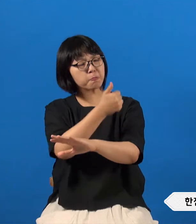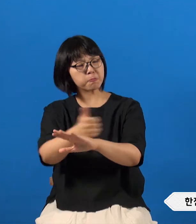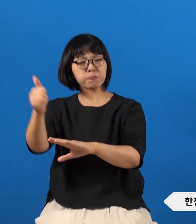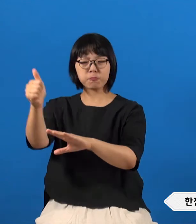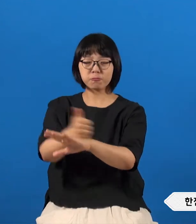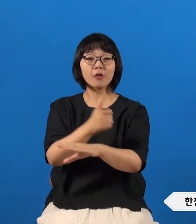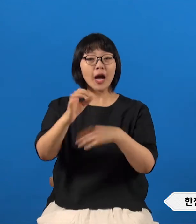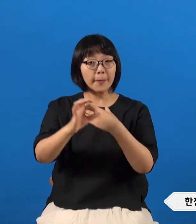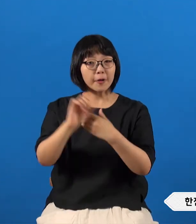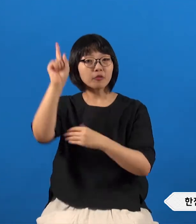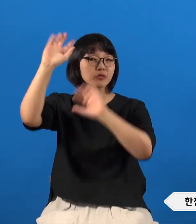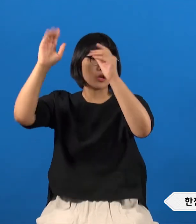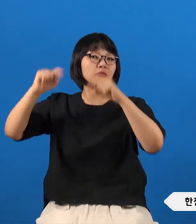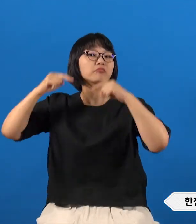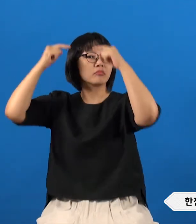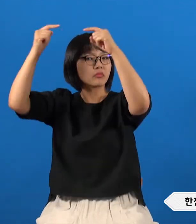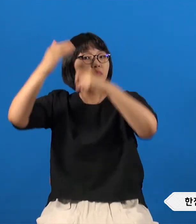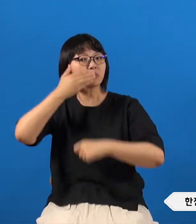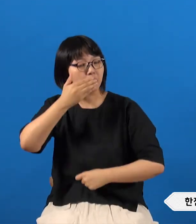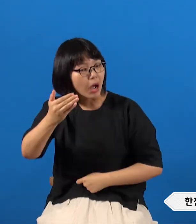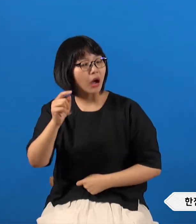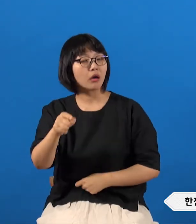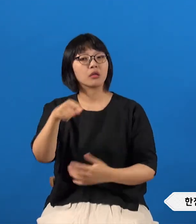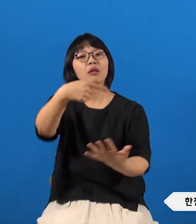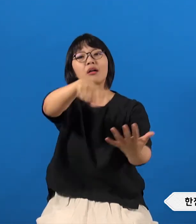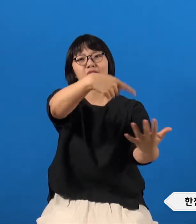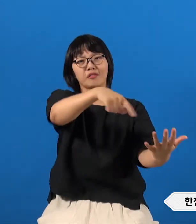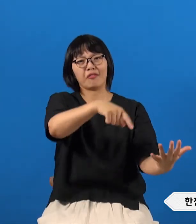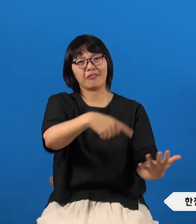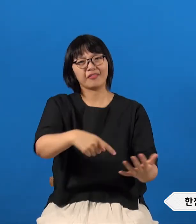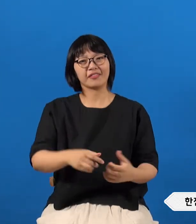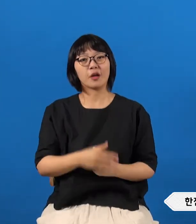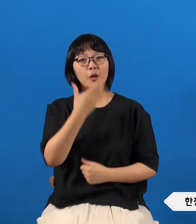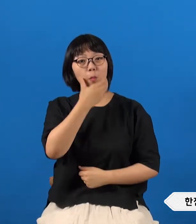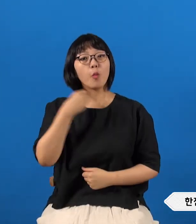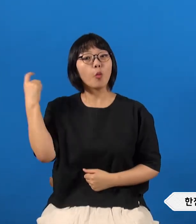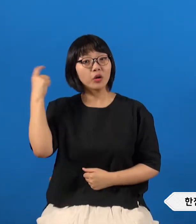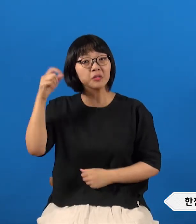수 있다, 그렇게 가르쳤습니다. 첨가를 했습니다.